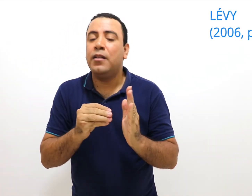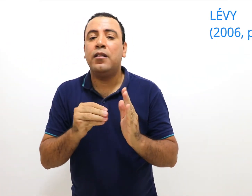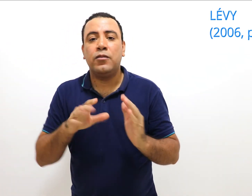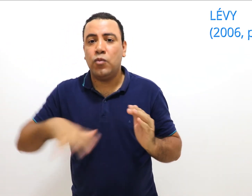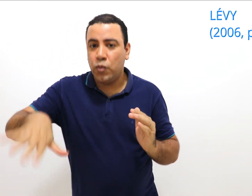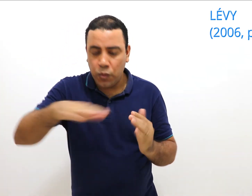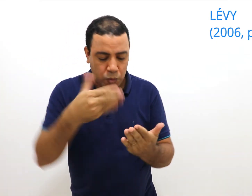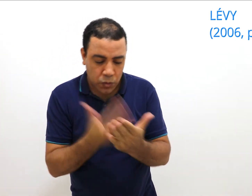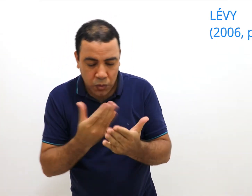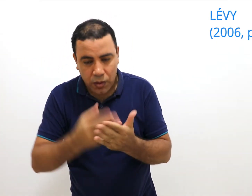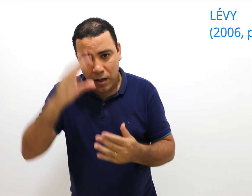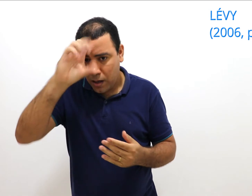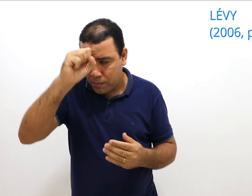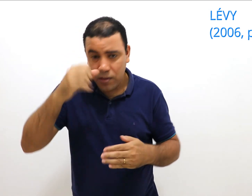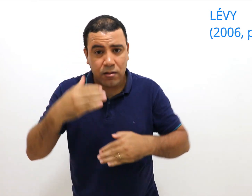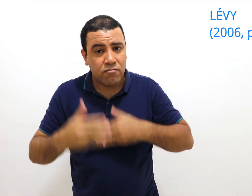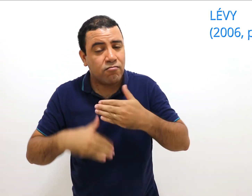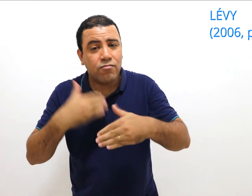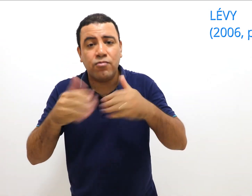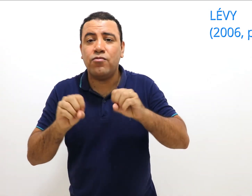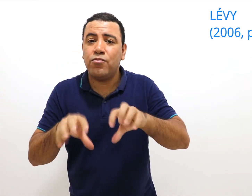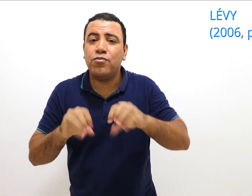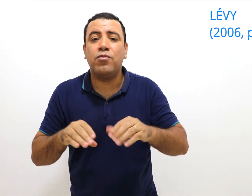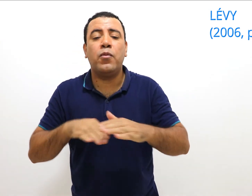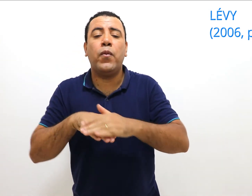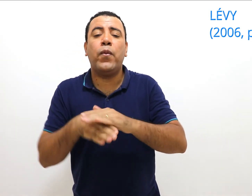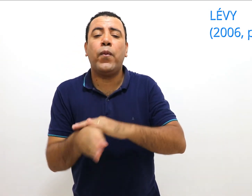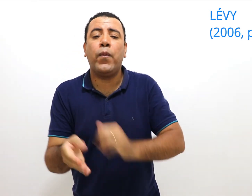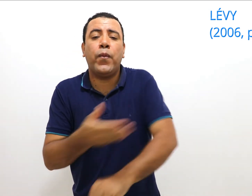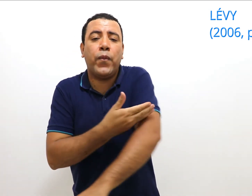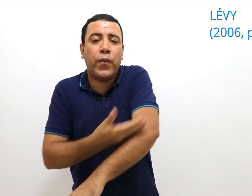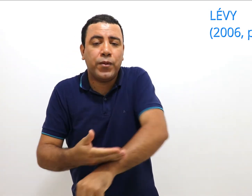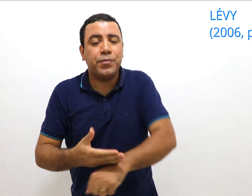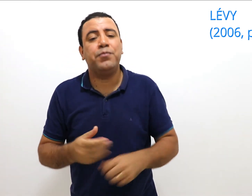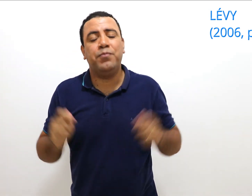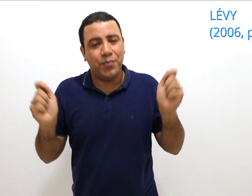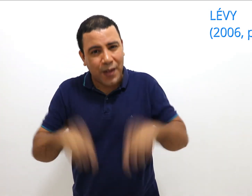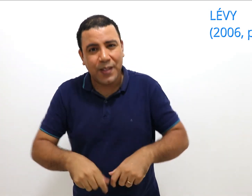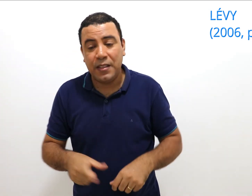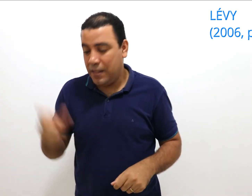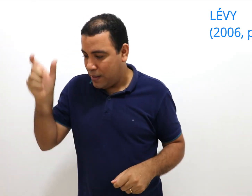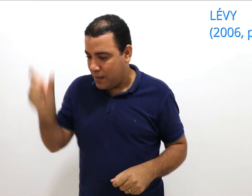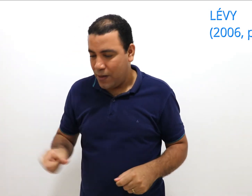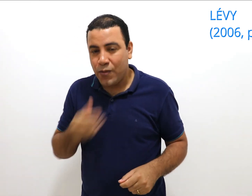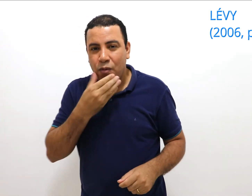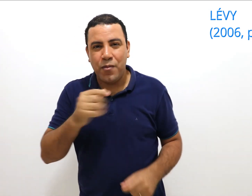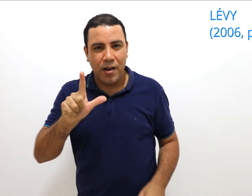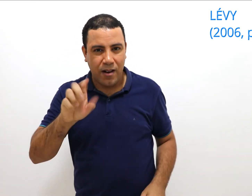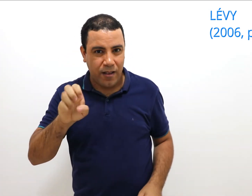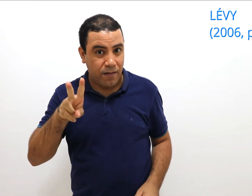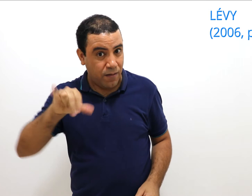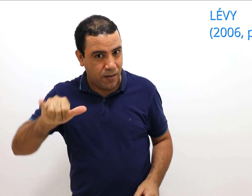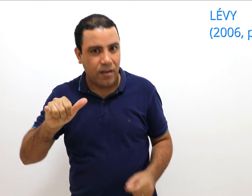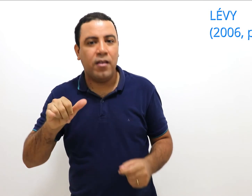ao cotidiano e ao dia a dia da educação, conforme as palavras de Levi, 2006,